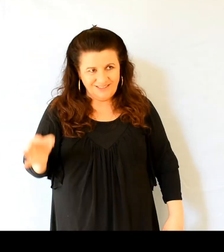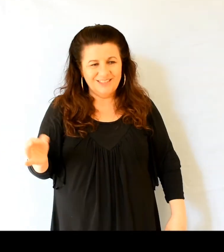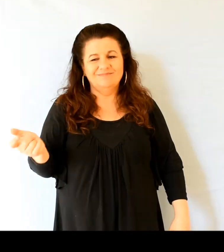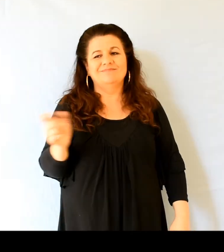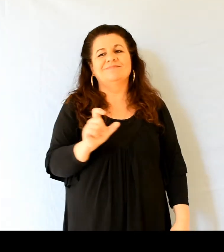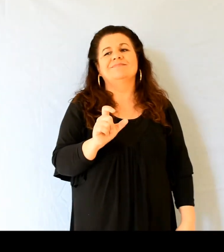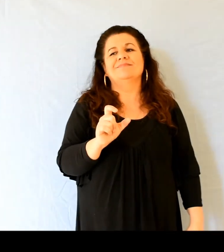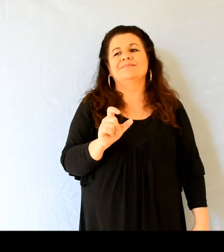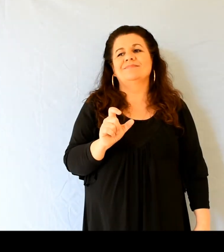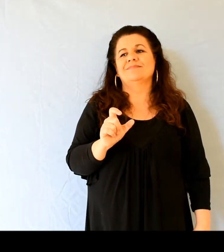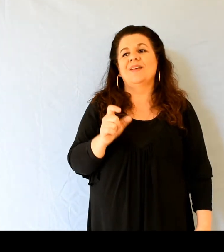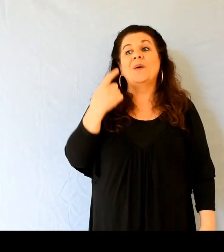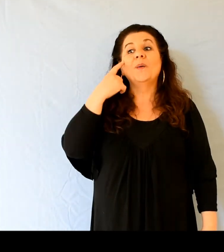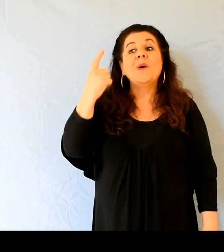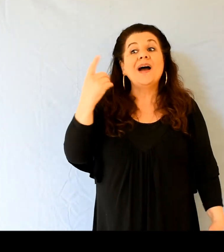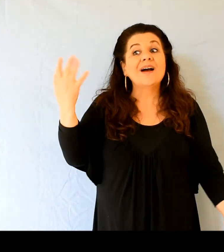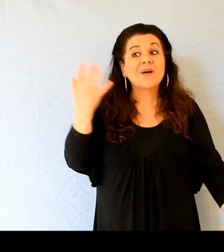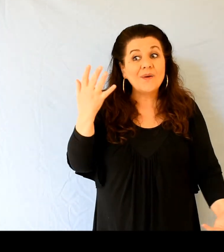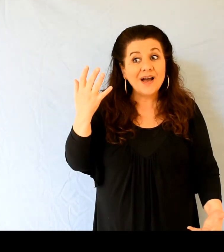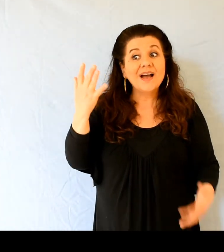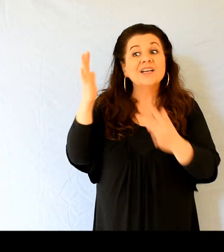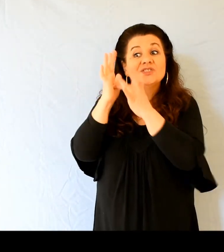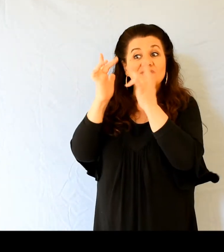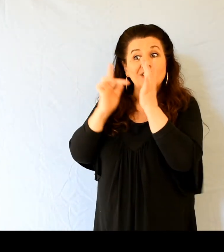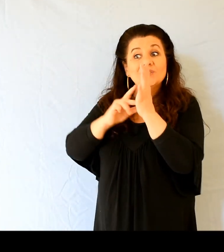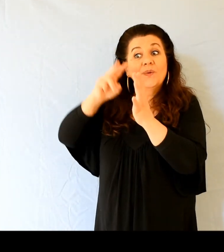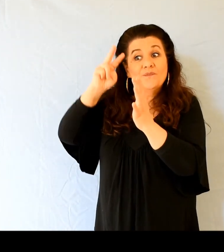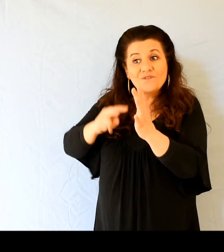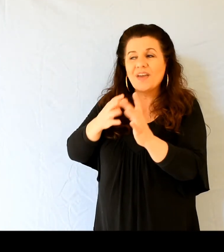que Jésus est le Fils de Dieu?